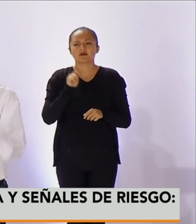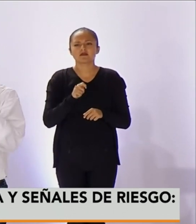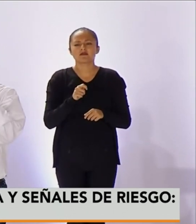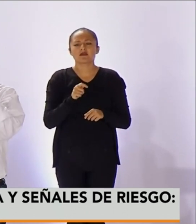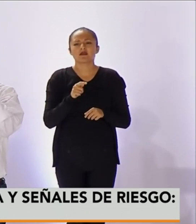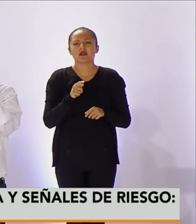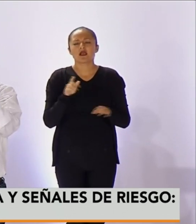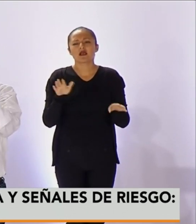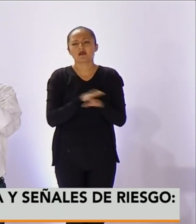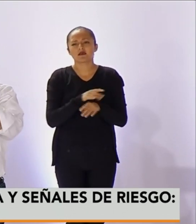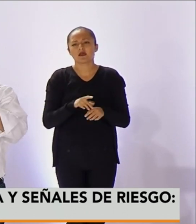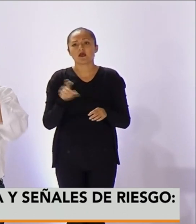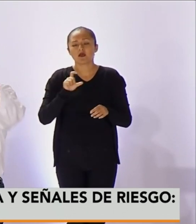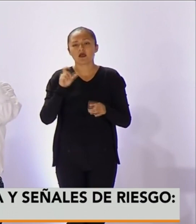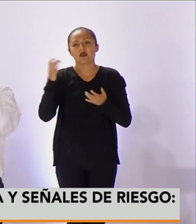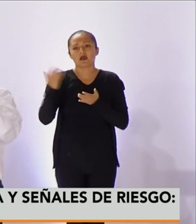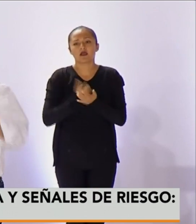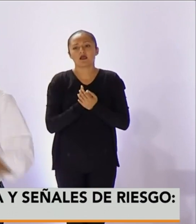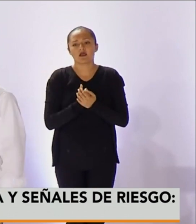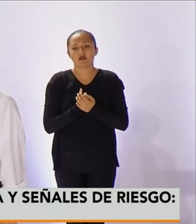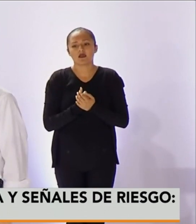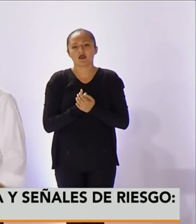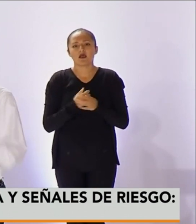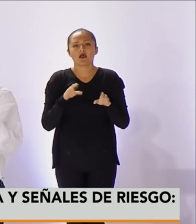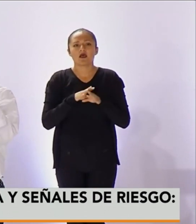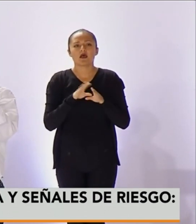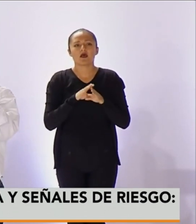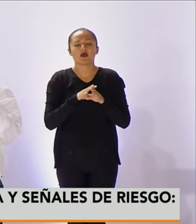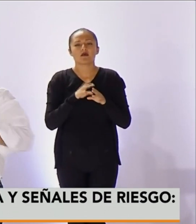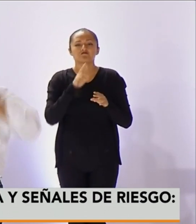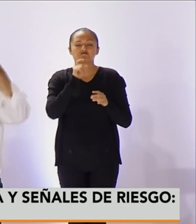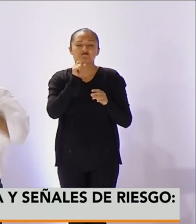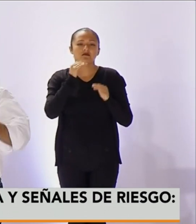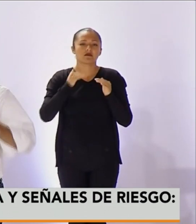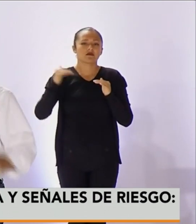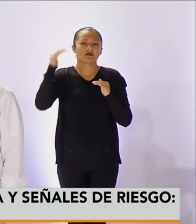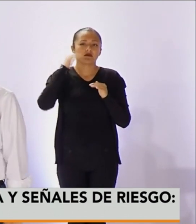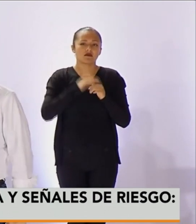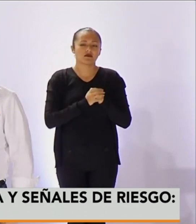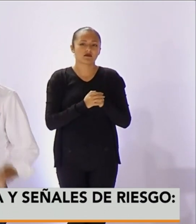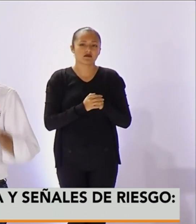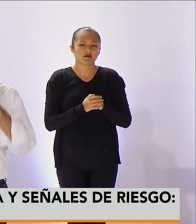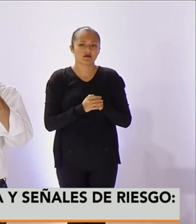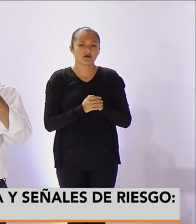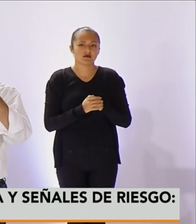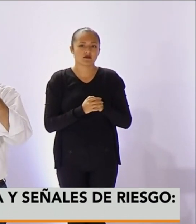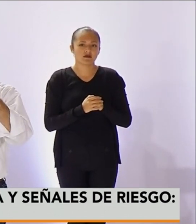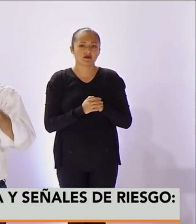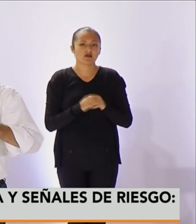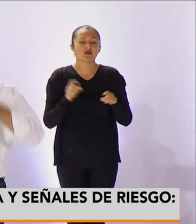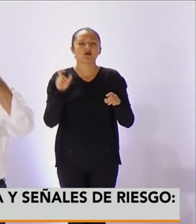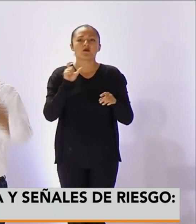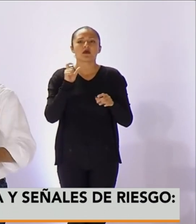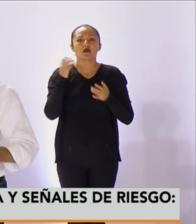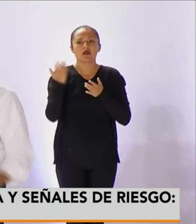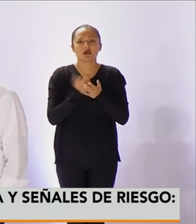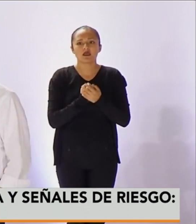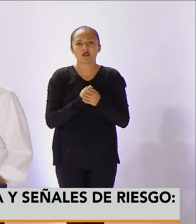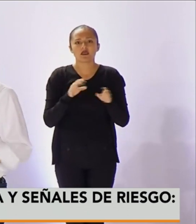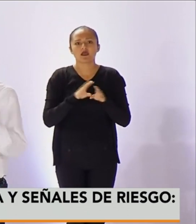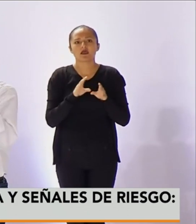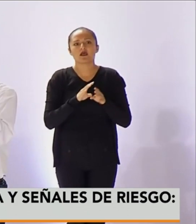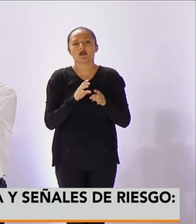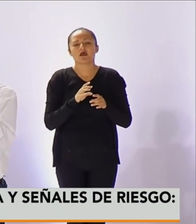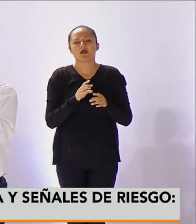alternativas. Cuando gana el populismo, cuando gana el mesianismo, cuando ganan las